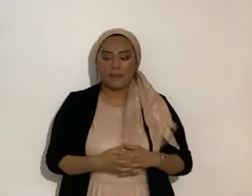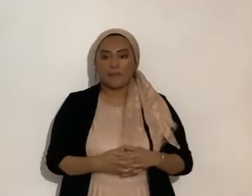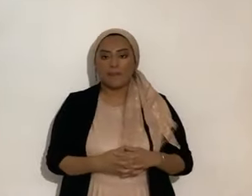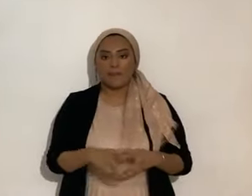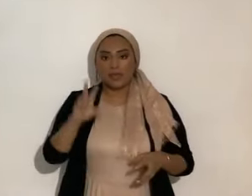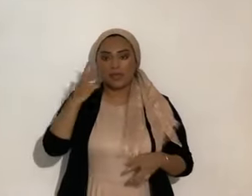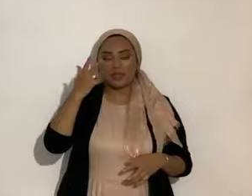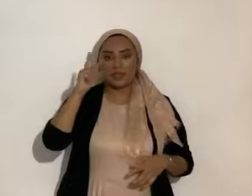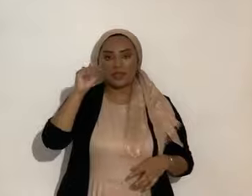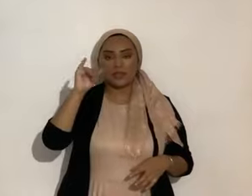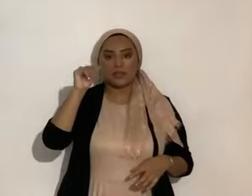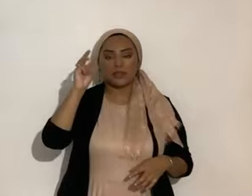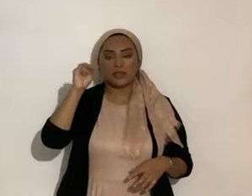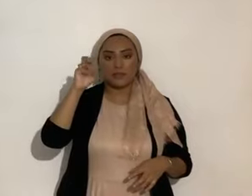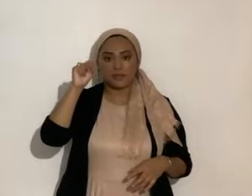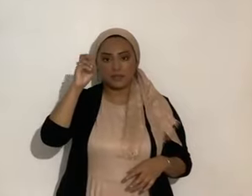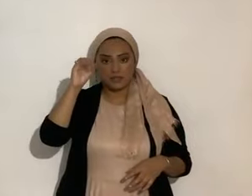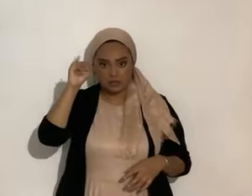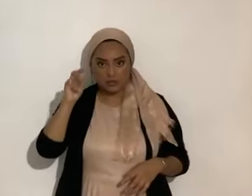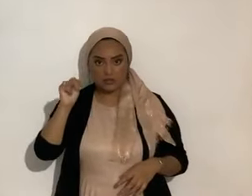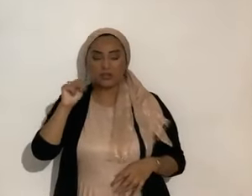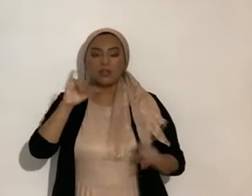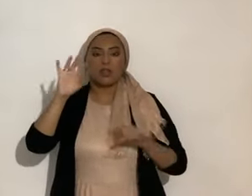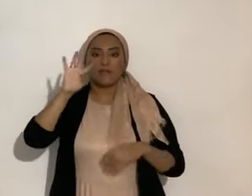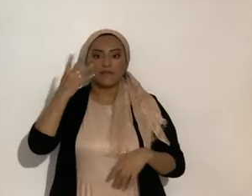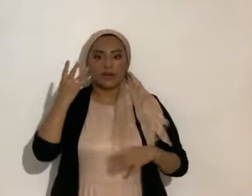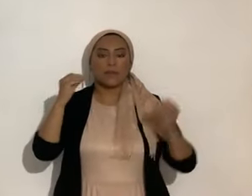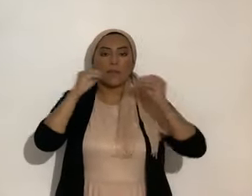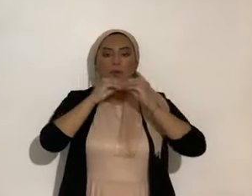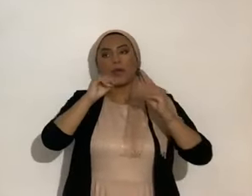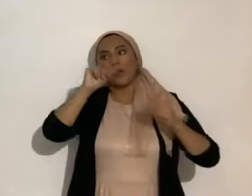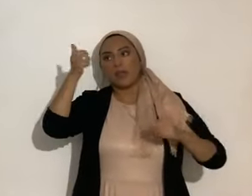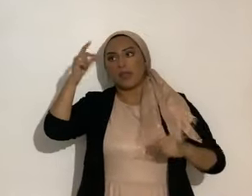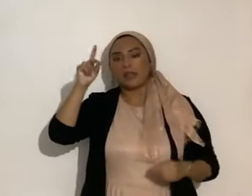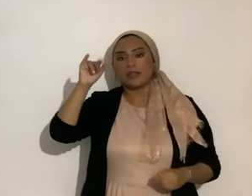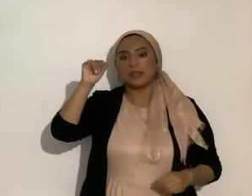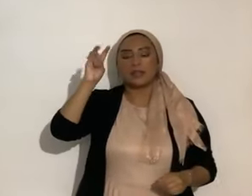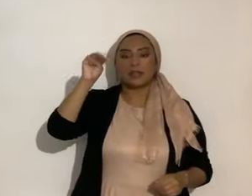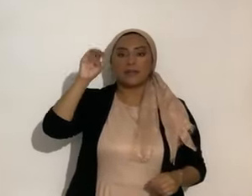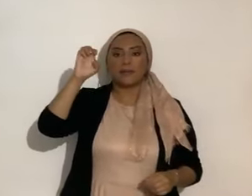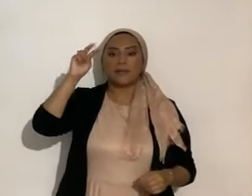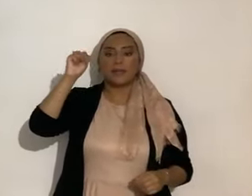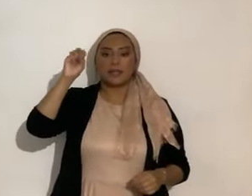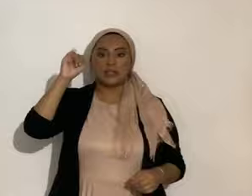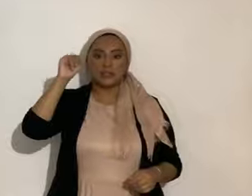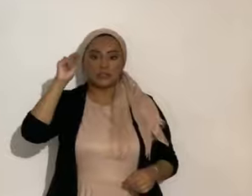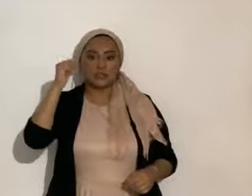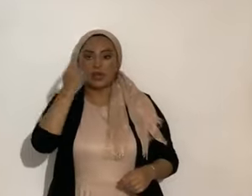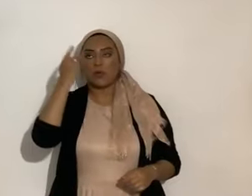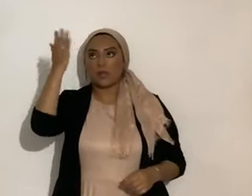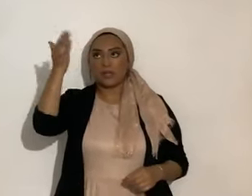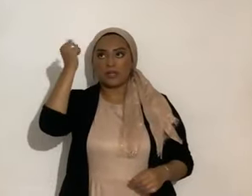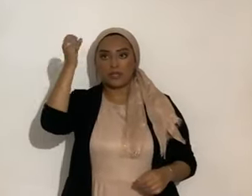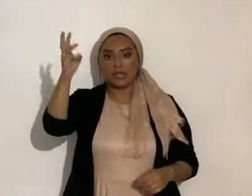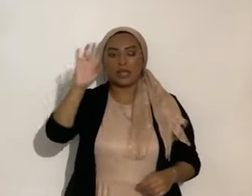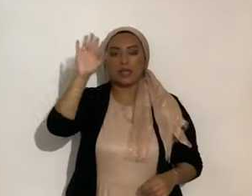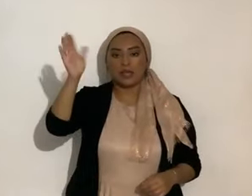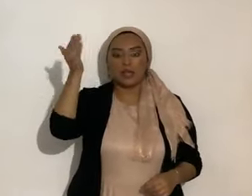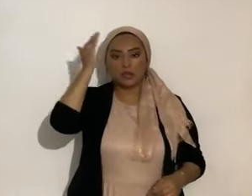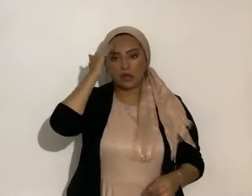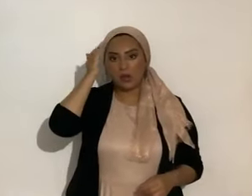tercera dimensión. Y en la cuarta, y en otras dimensiones que solamente Yahshua Mashiach conoce y habita, y las dimensiones más